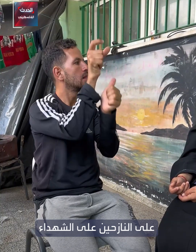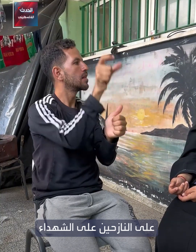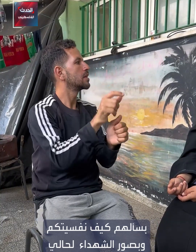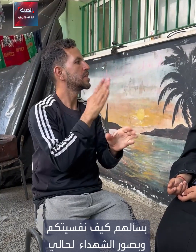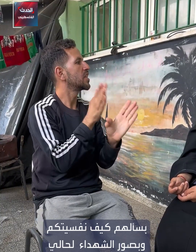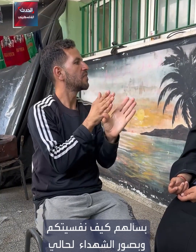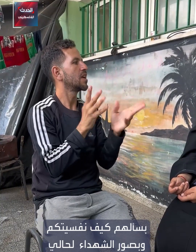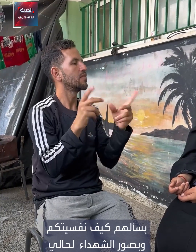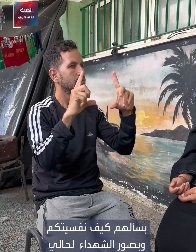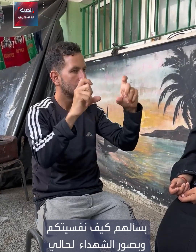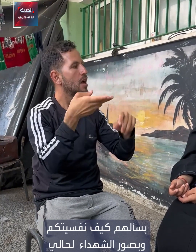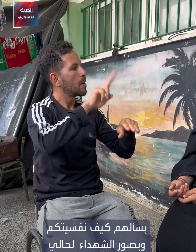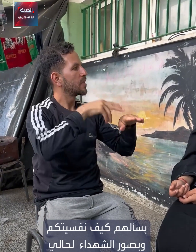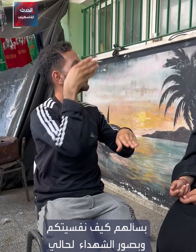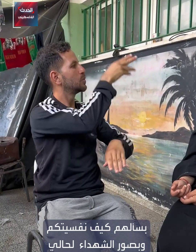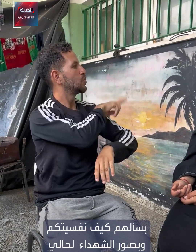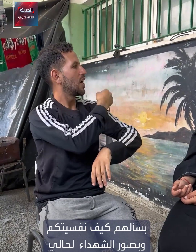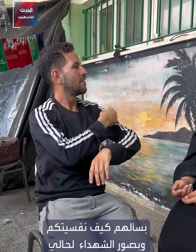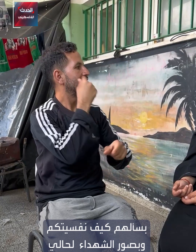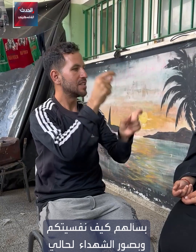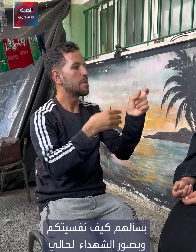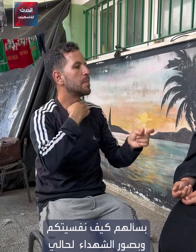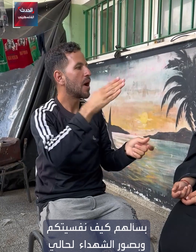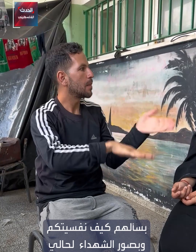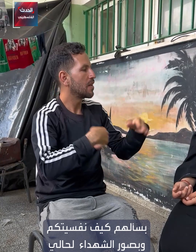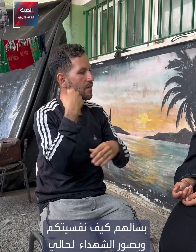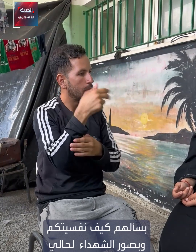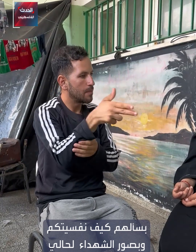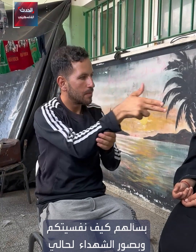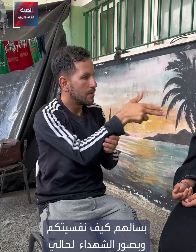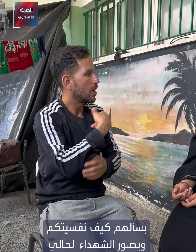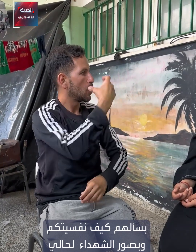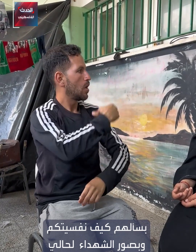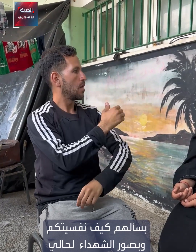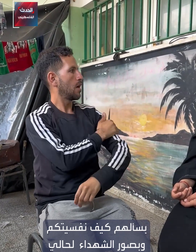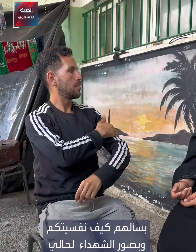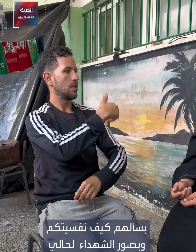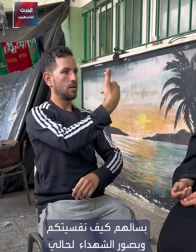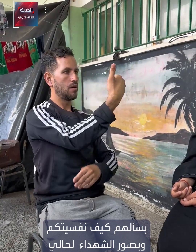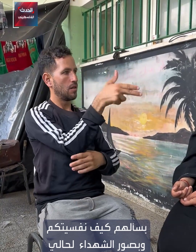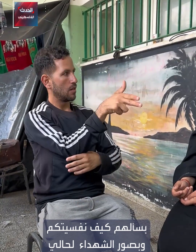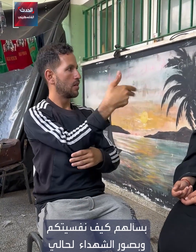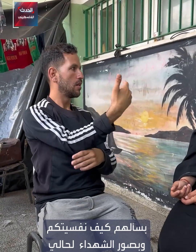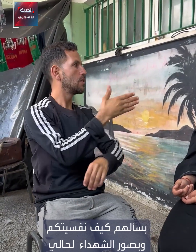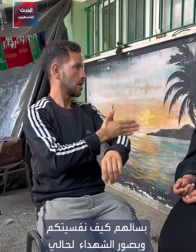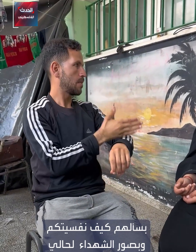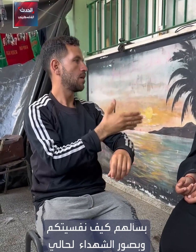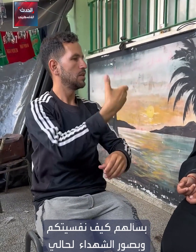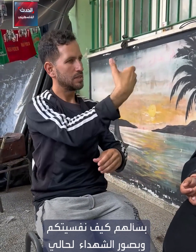فبس الهم انه كيف نفسيتكم بصور الشهداء لحاله